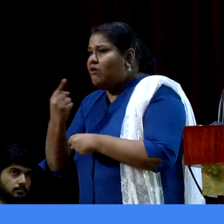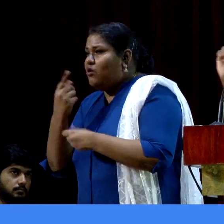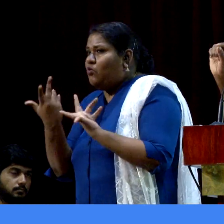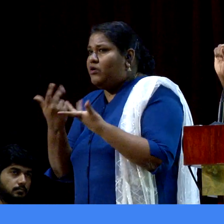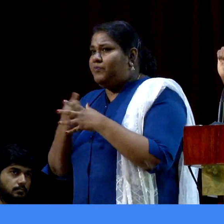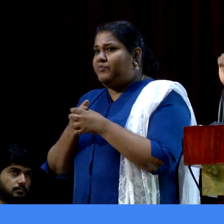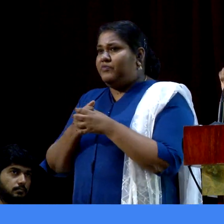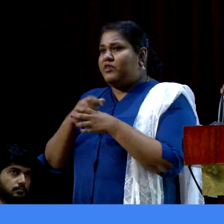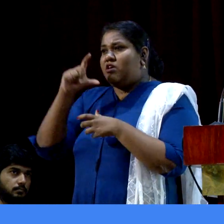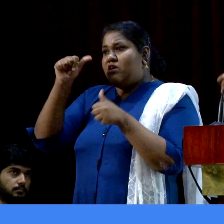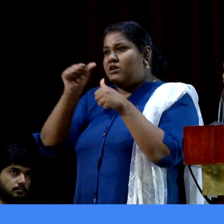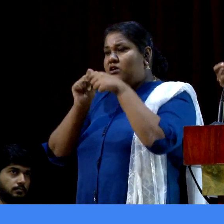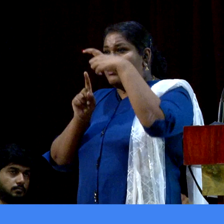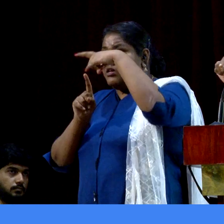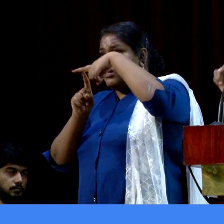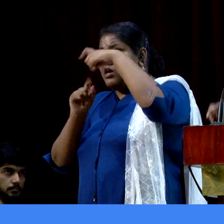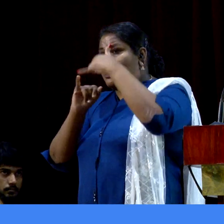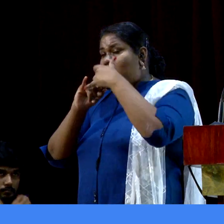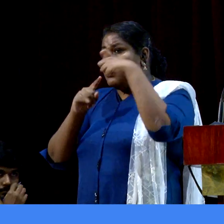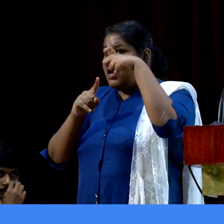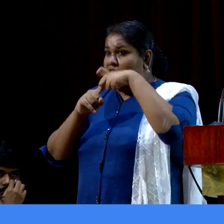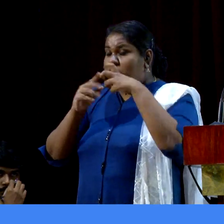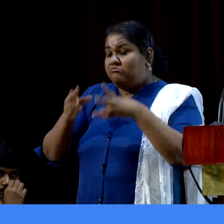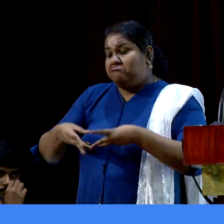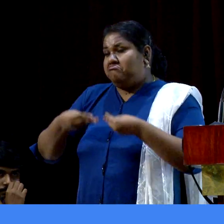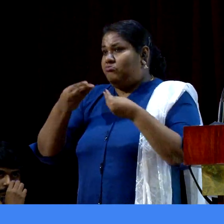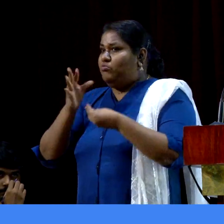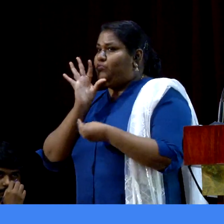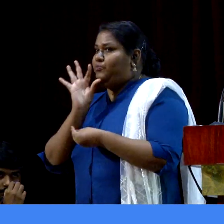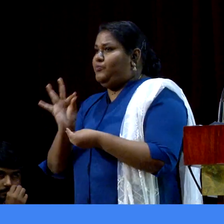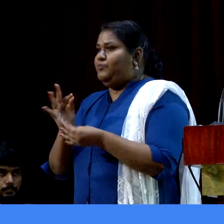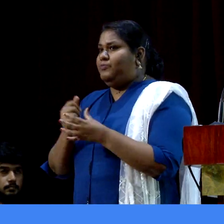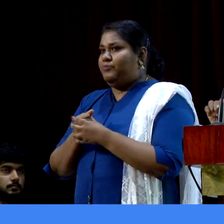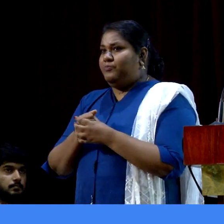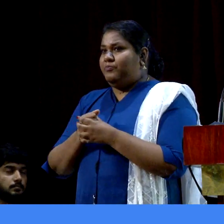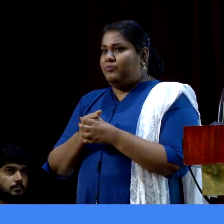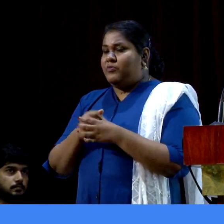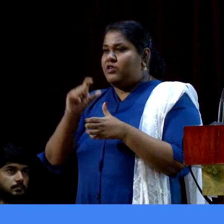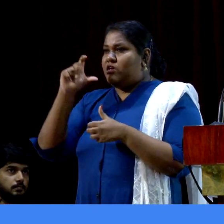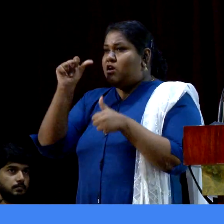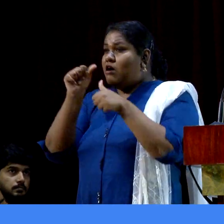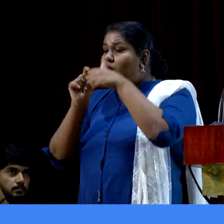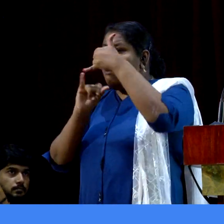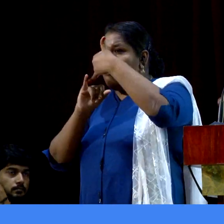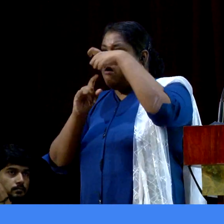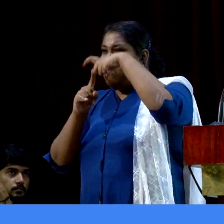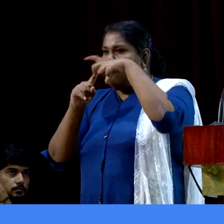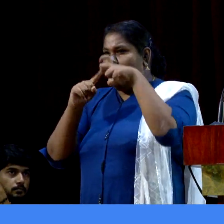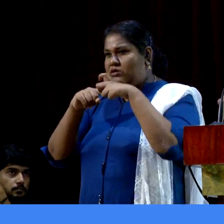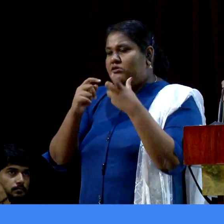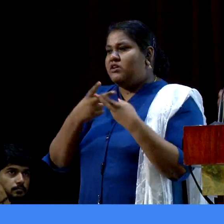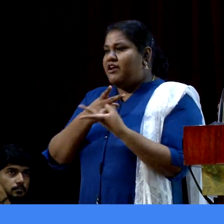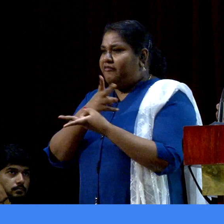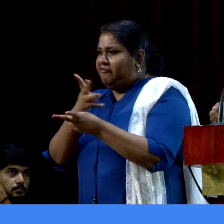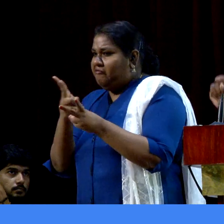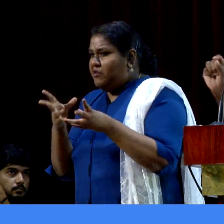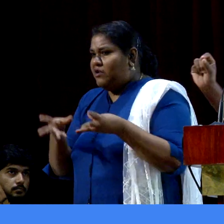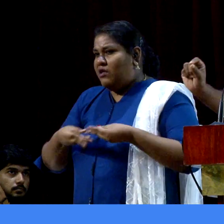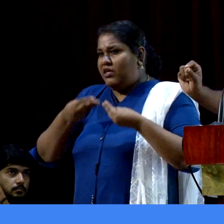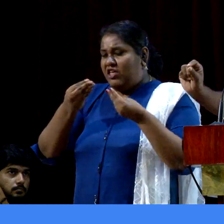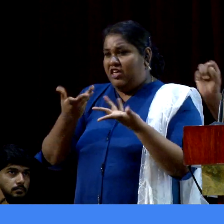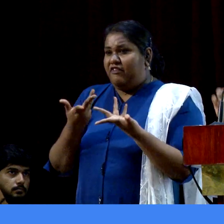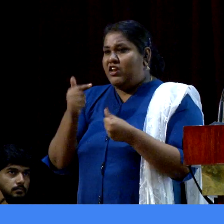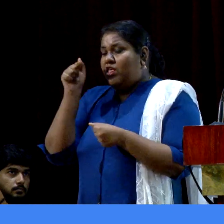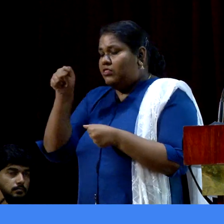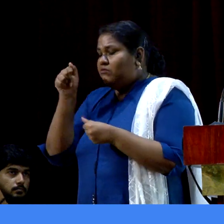இன்ன ஜாதியினருக்கு மட்டும்தான் உண்ணுவதற்கான உணவு உண்டு, இன்ன ஜாதியினருக்கு உணவு உண்ண வேண்டும் என்றாலும் இந்த